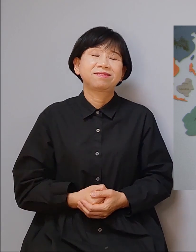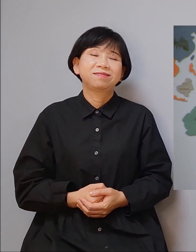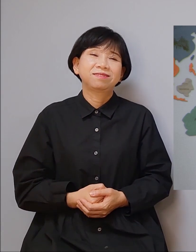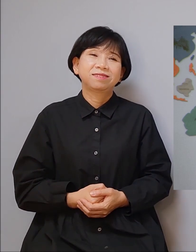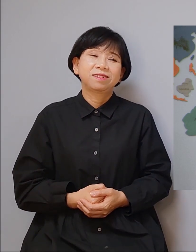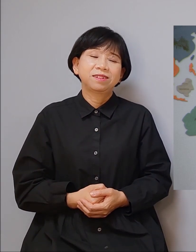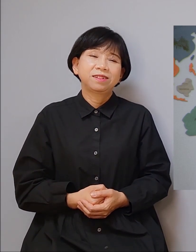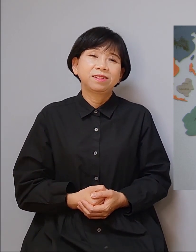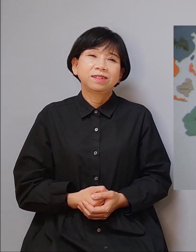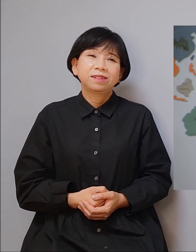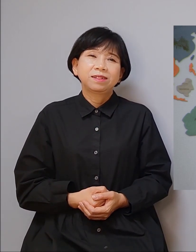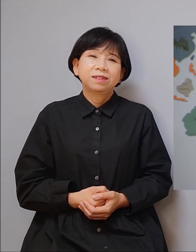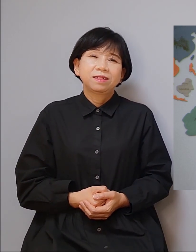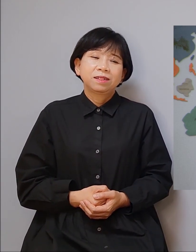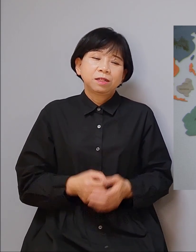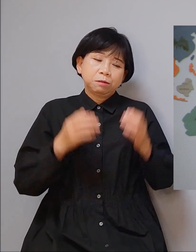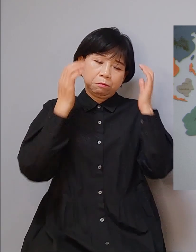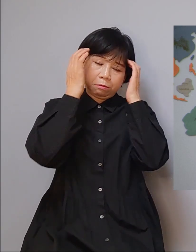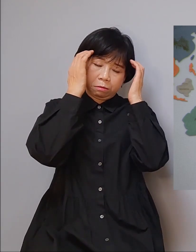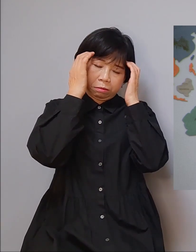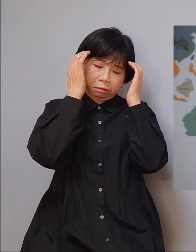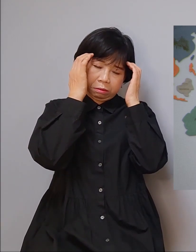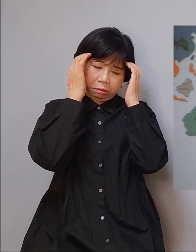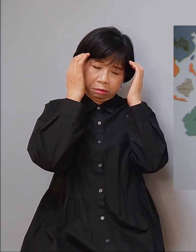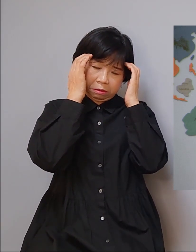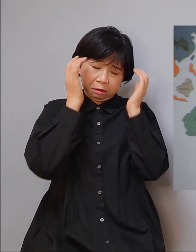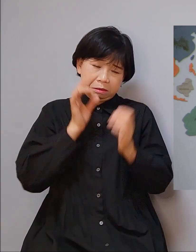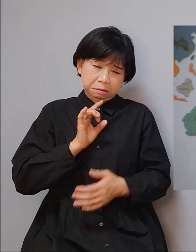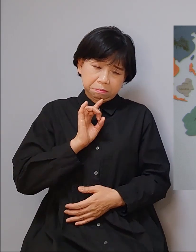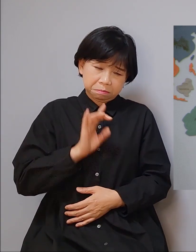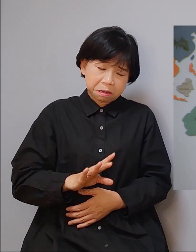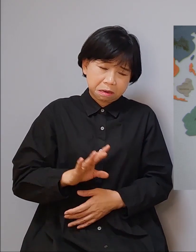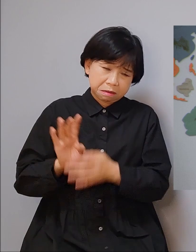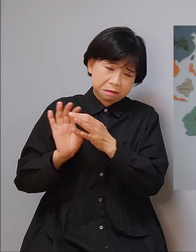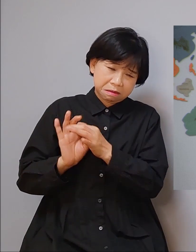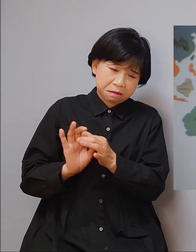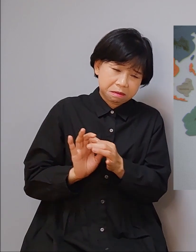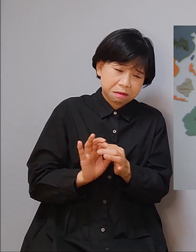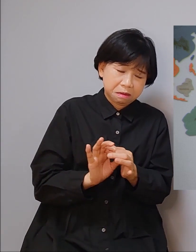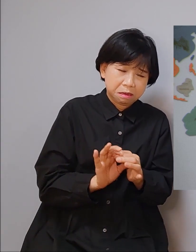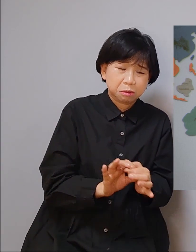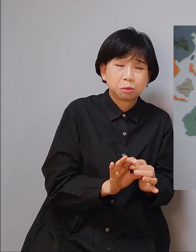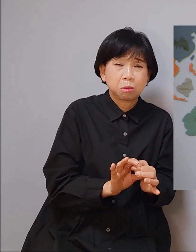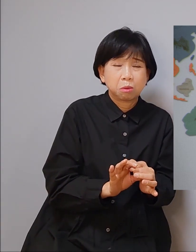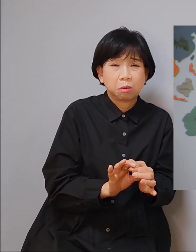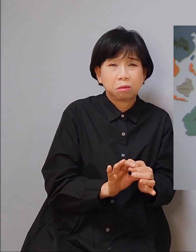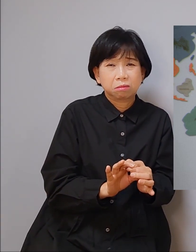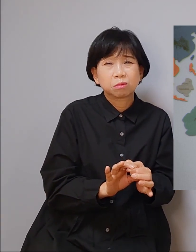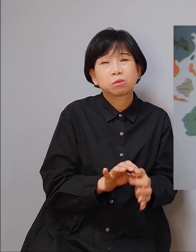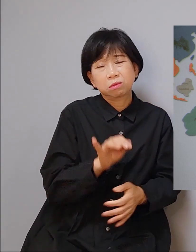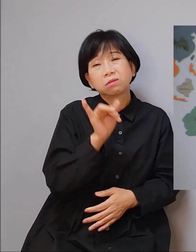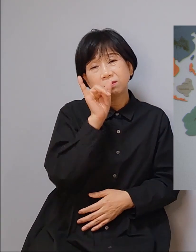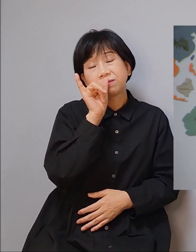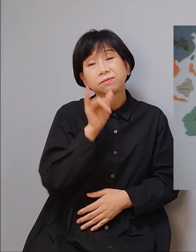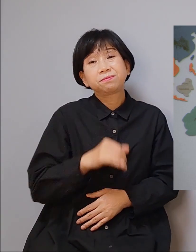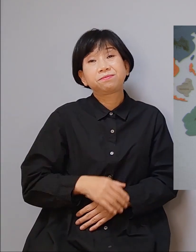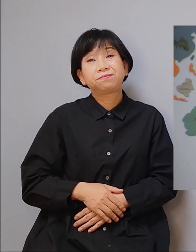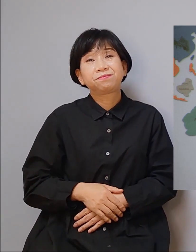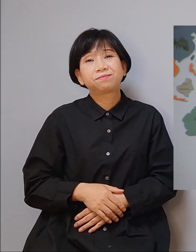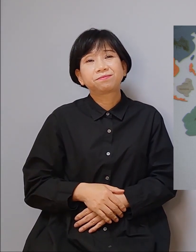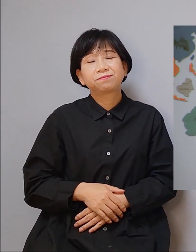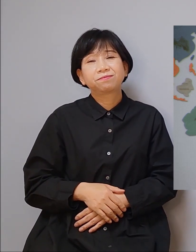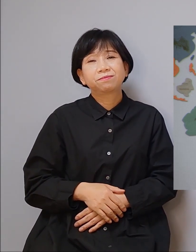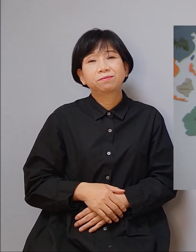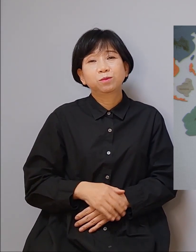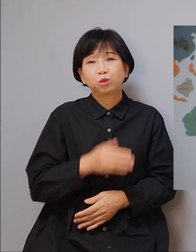아니면 무작정 고통만, 고난만, 환난만 겪는 분들도 계십니다. 여러분 기억해